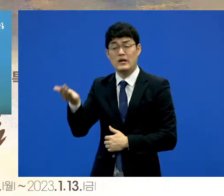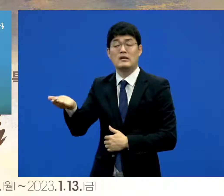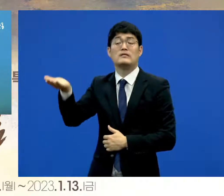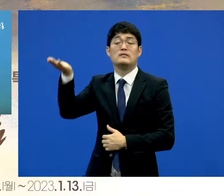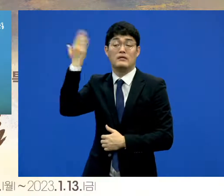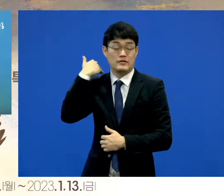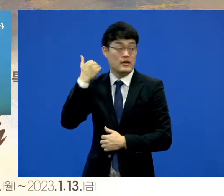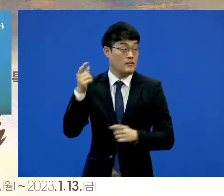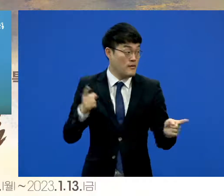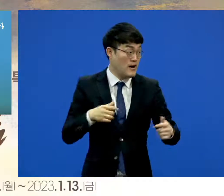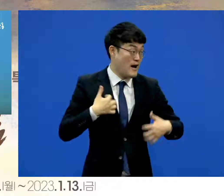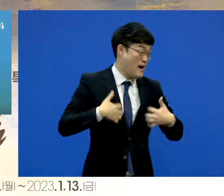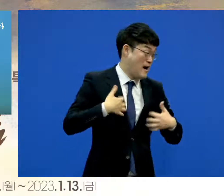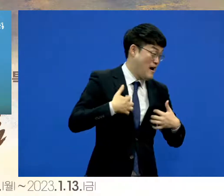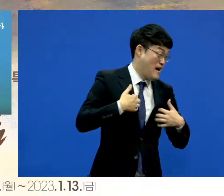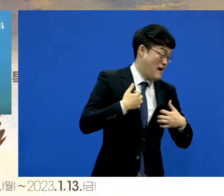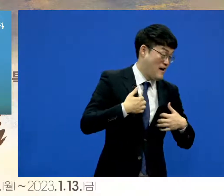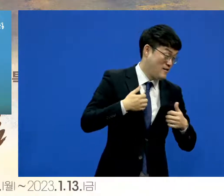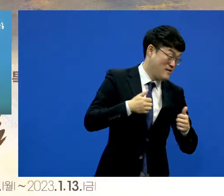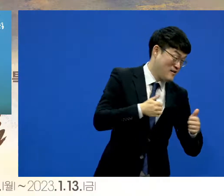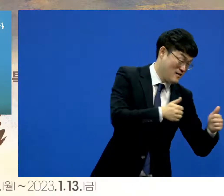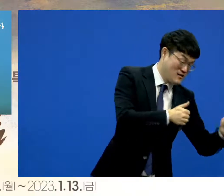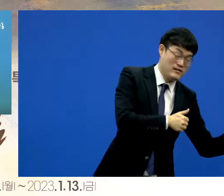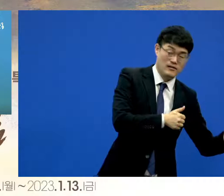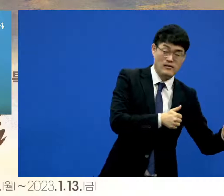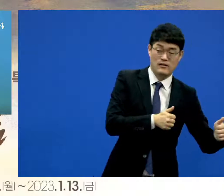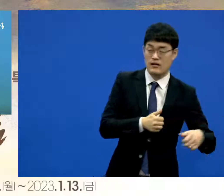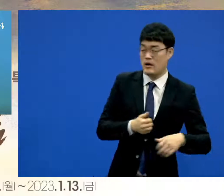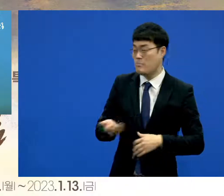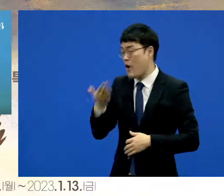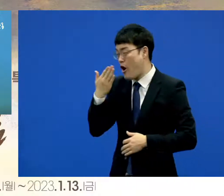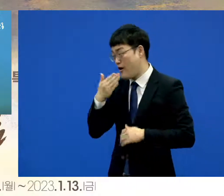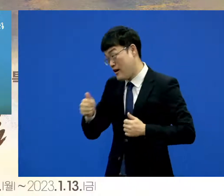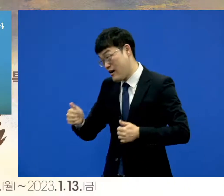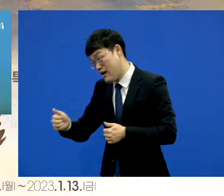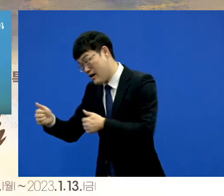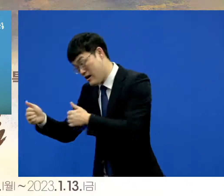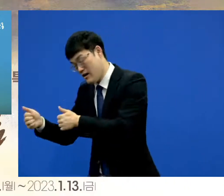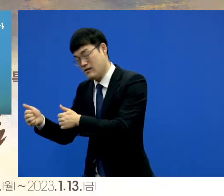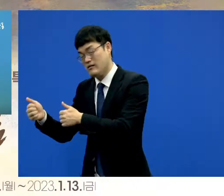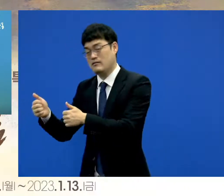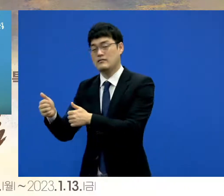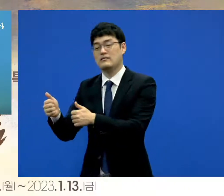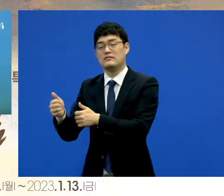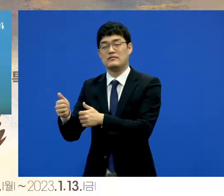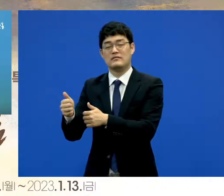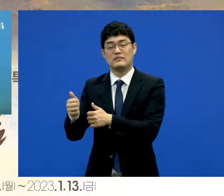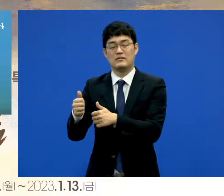우리는 쉽게 이것을 탕자의 귀환이라고 이야기할 수 있습니다.